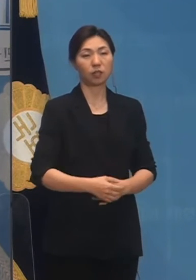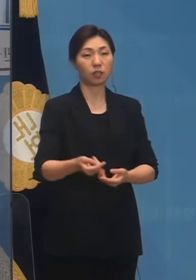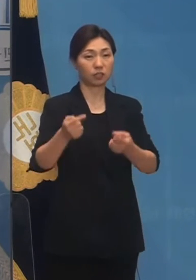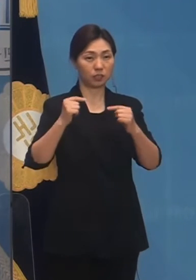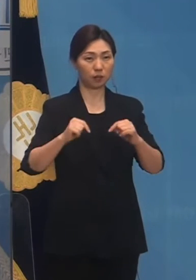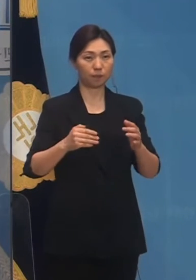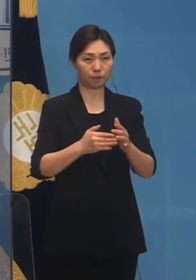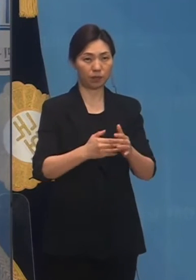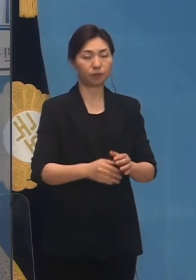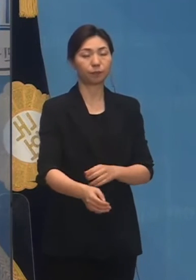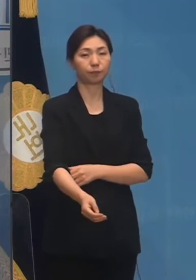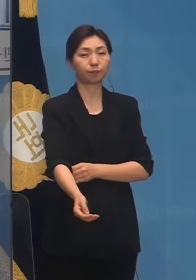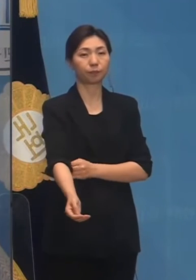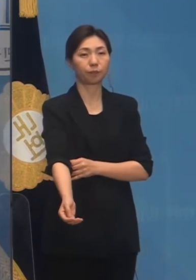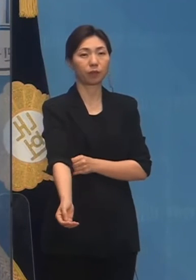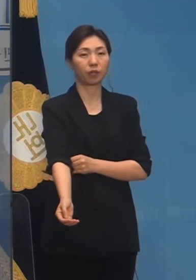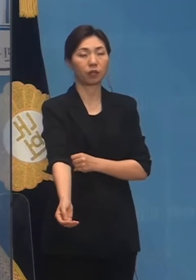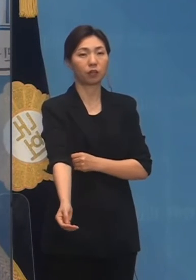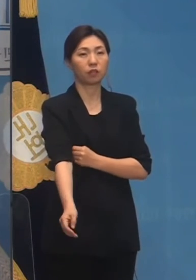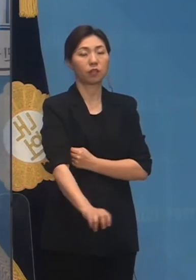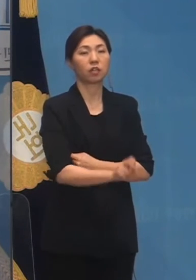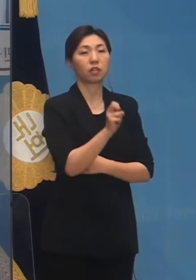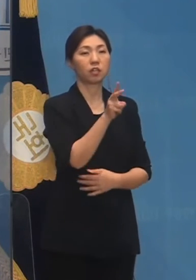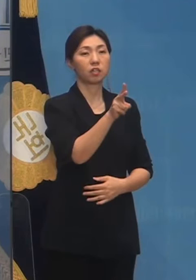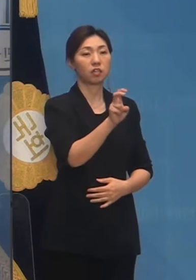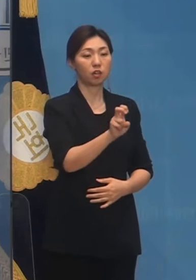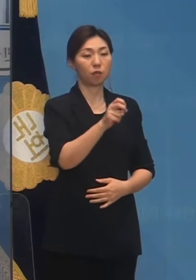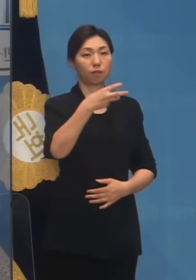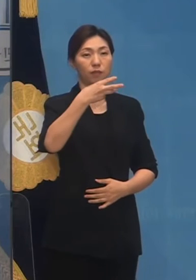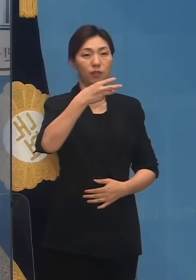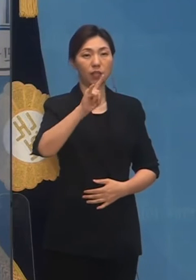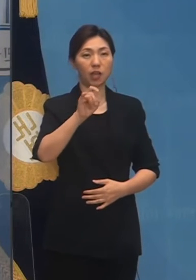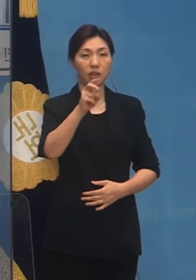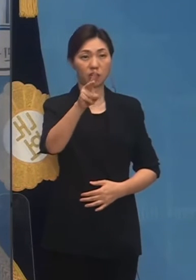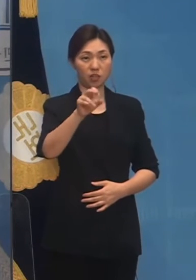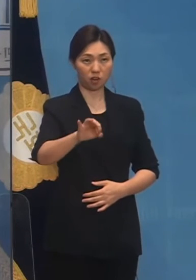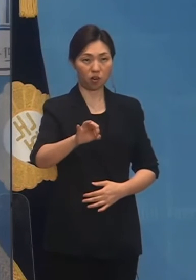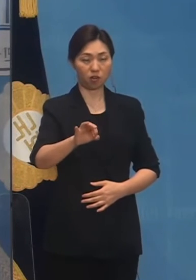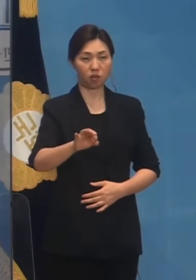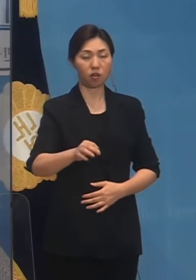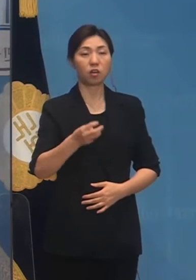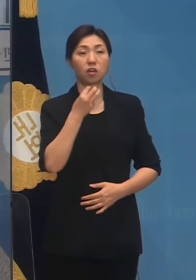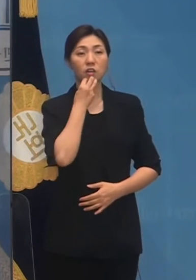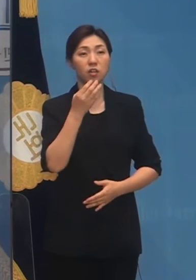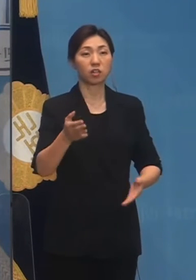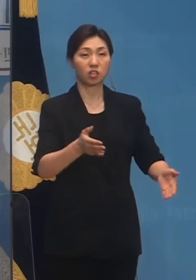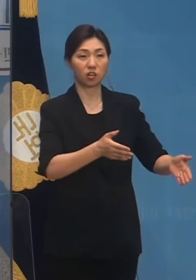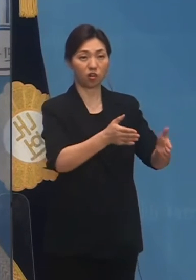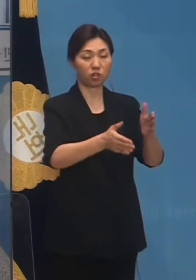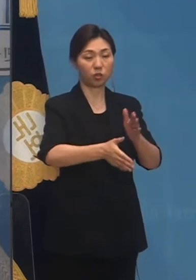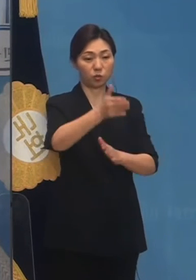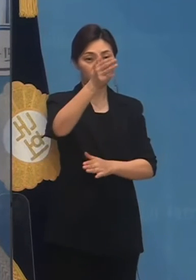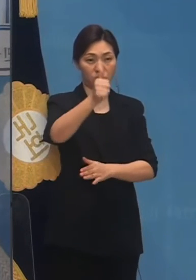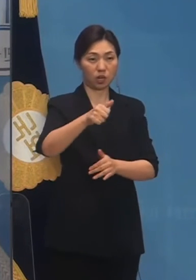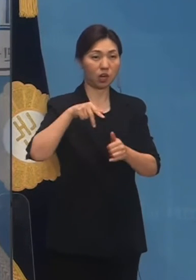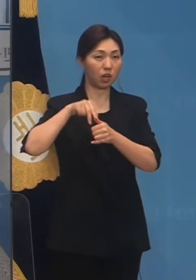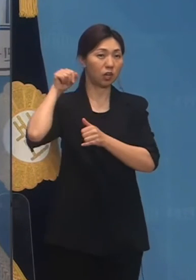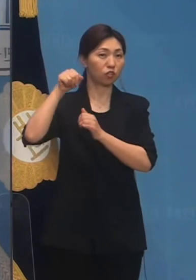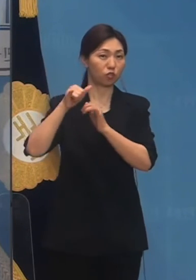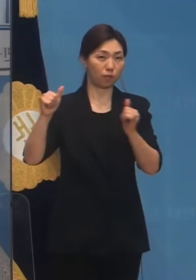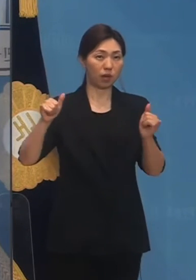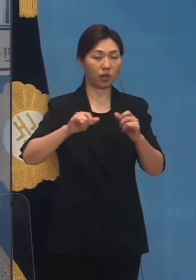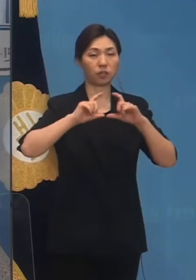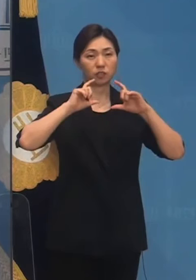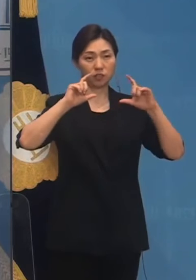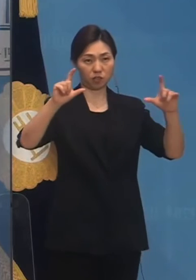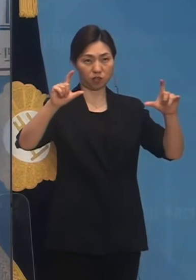그럼 지금부터 연태영 전 수원시장의 경기도지사 출마 기자회견을 시작하겠습니다. 연태영